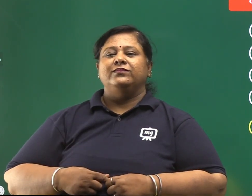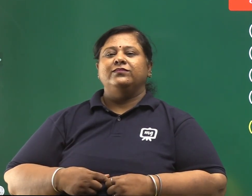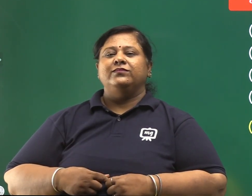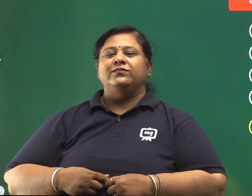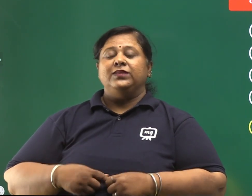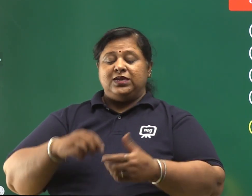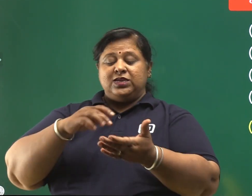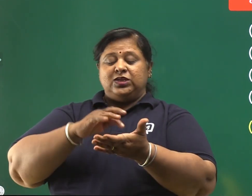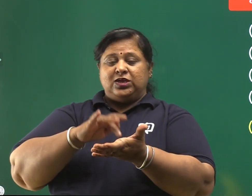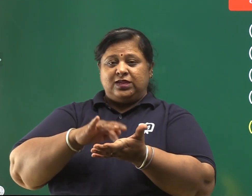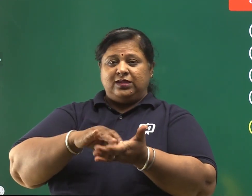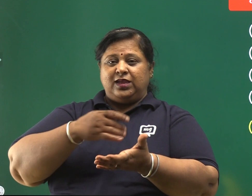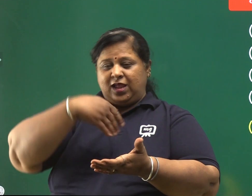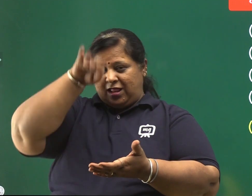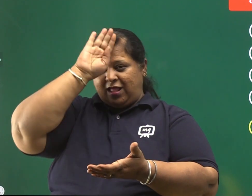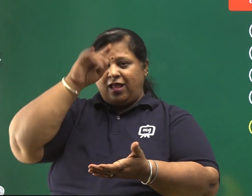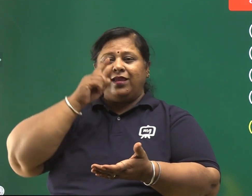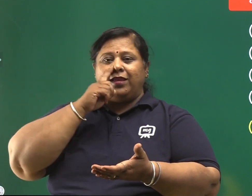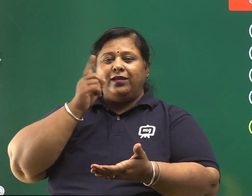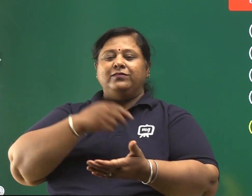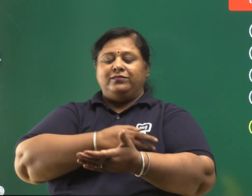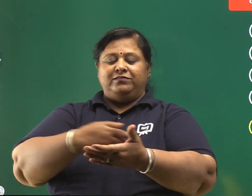झांसी की रानी